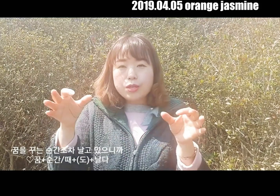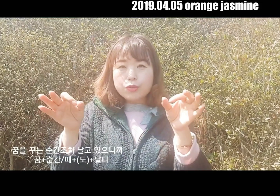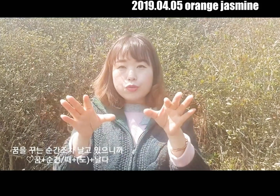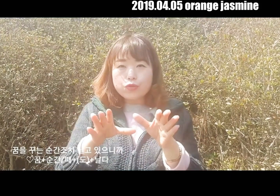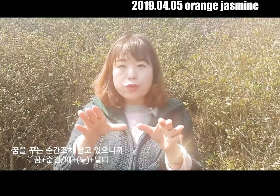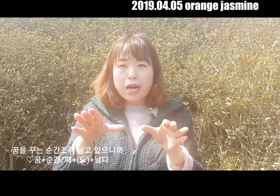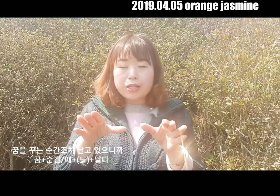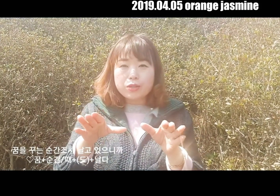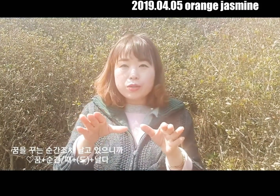꾸는